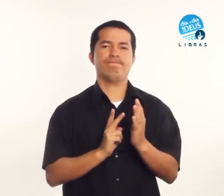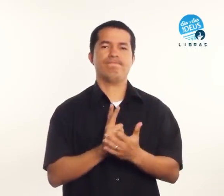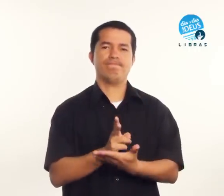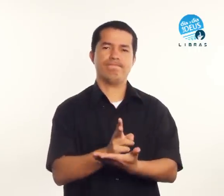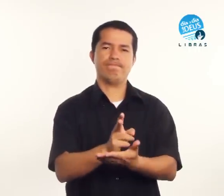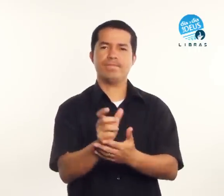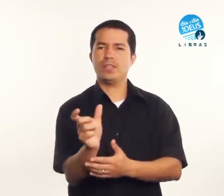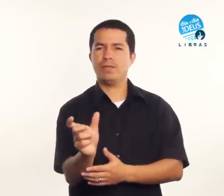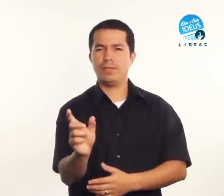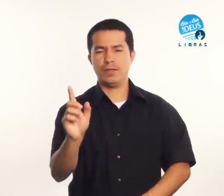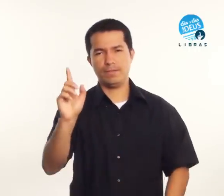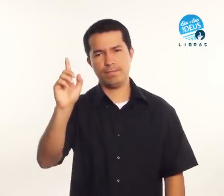Isso é sério,